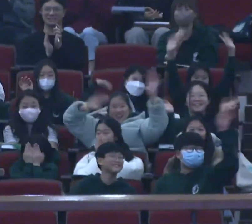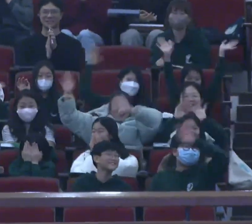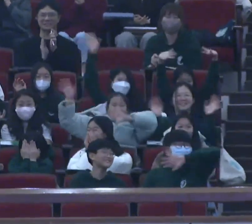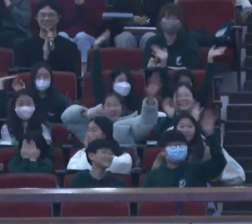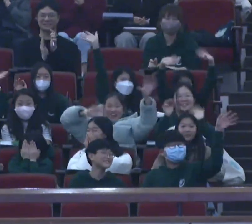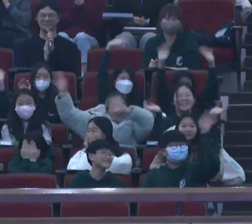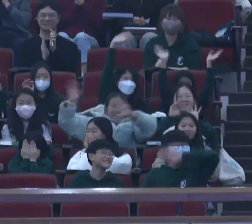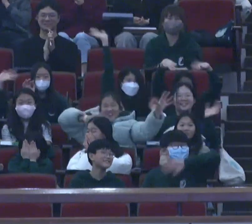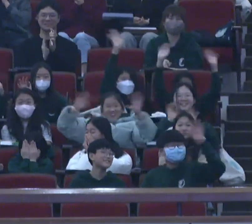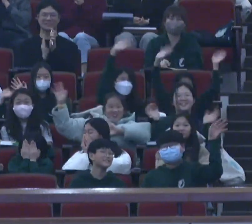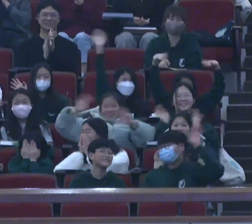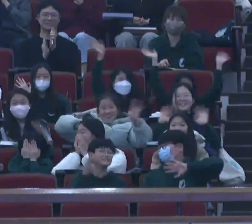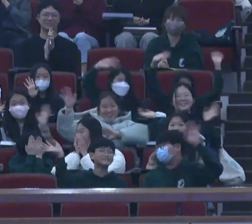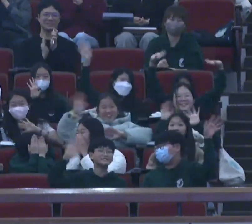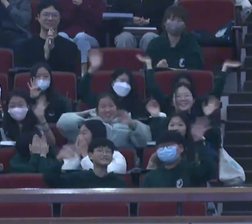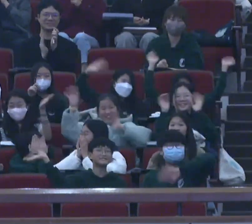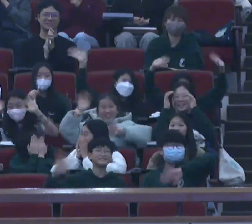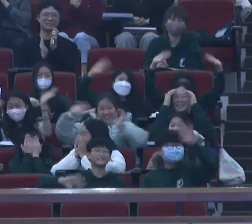웰컴.